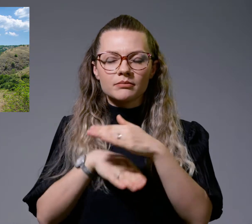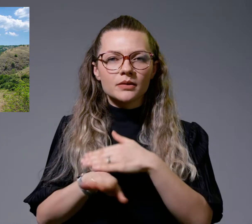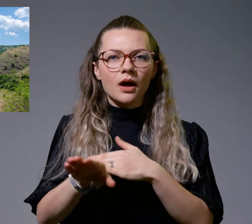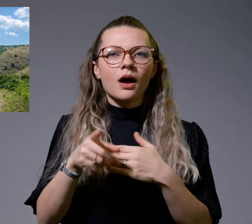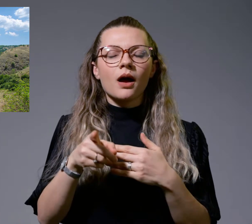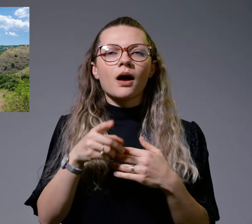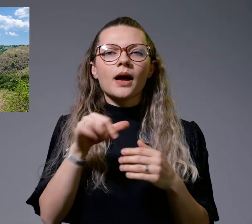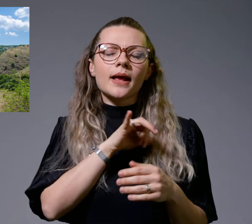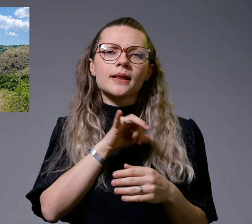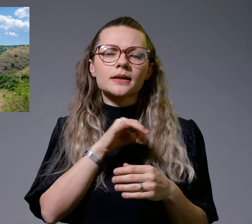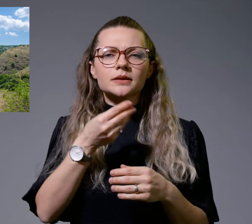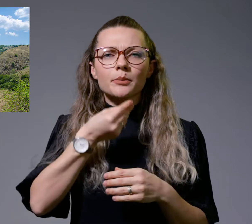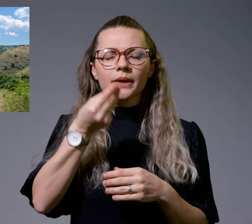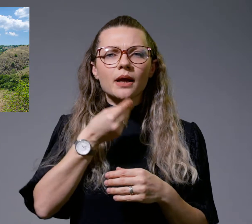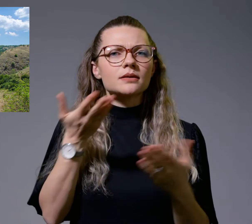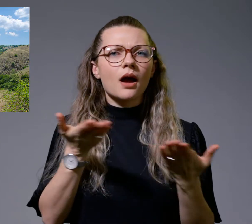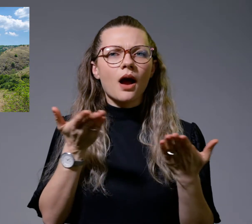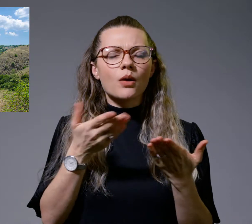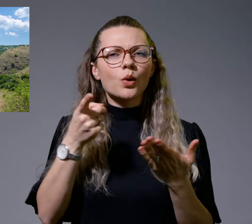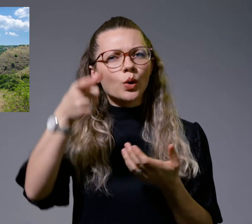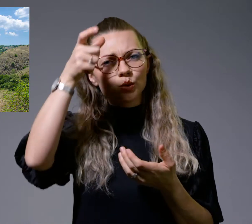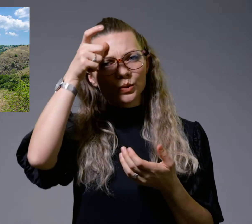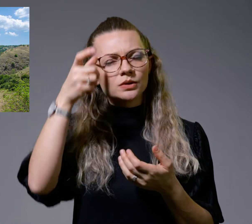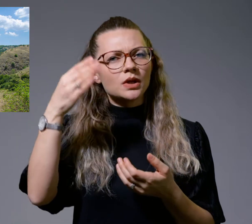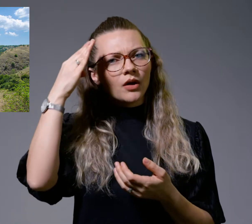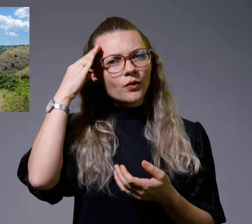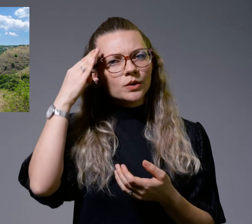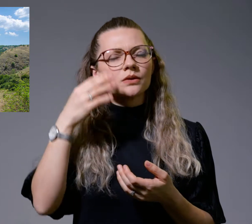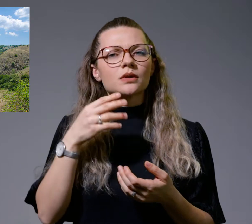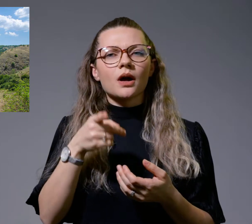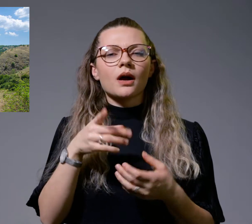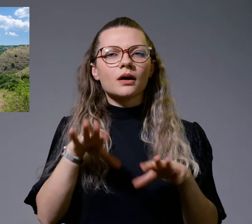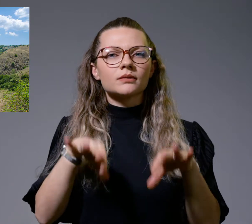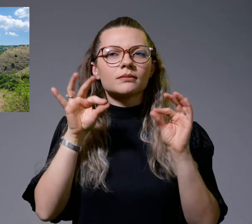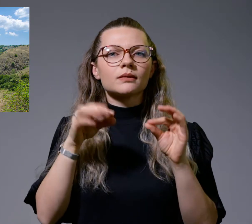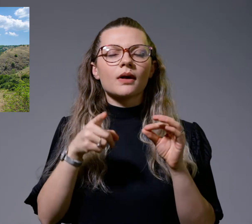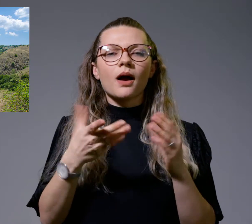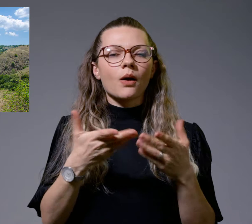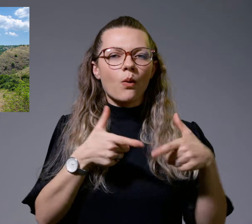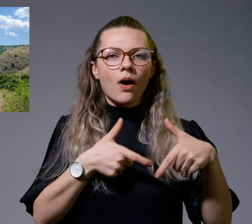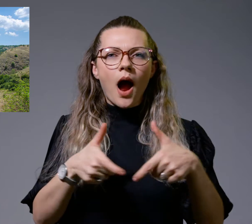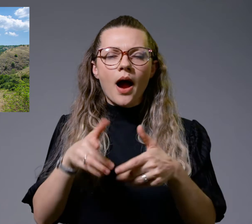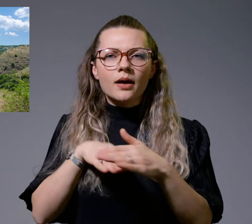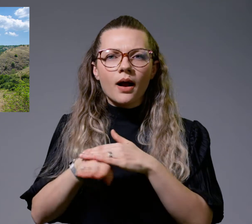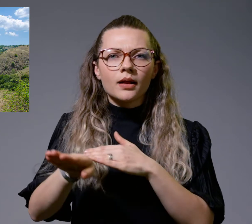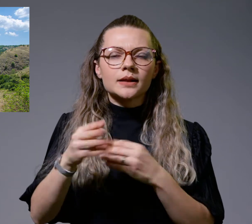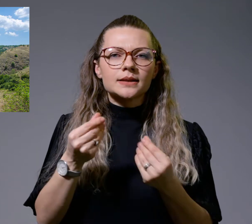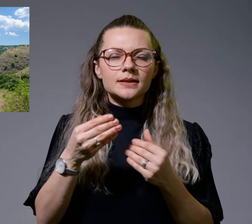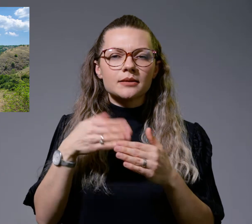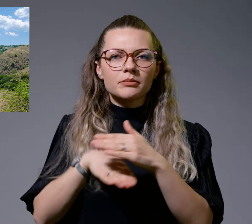е и приказната како османлиската војска го пронашла каналот, односно биле земени